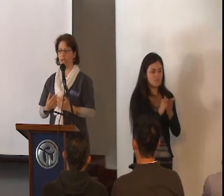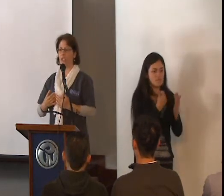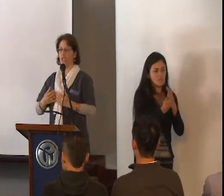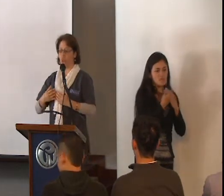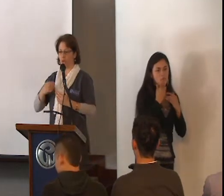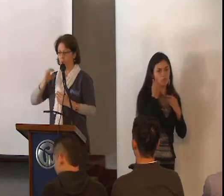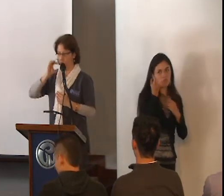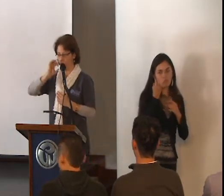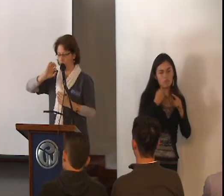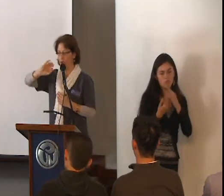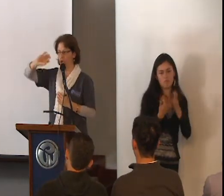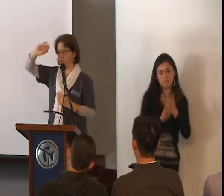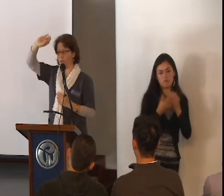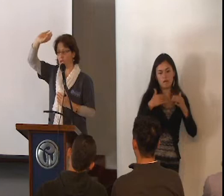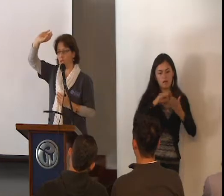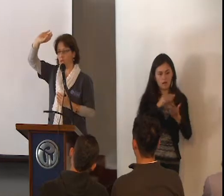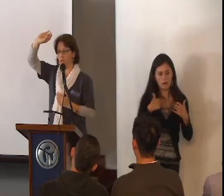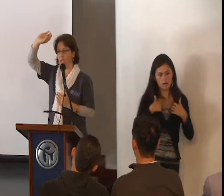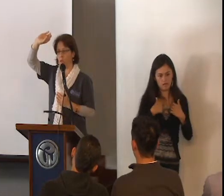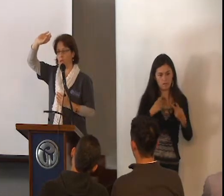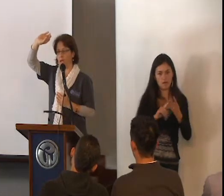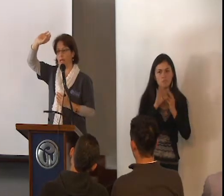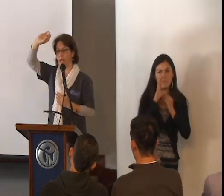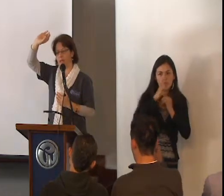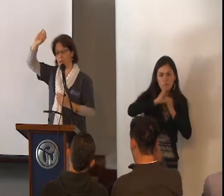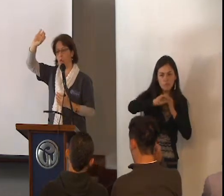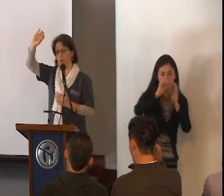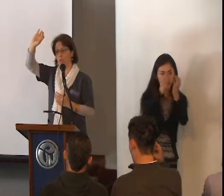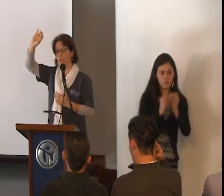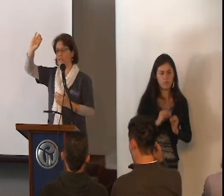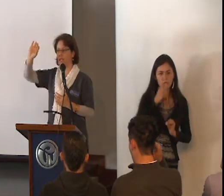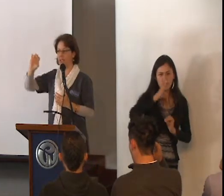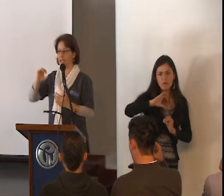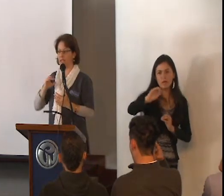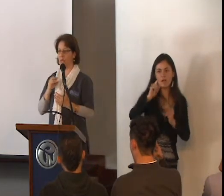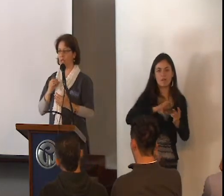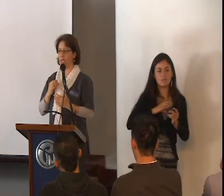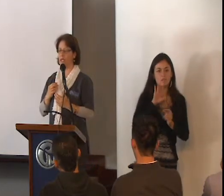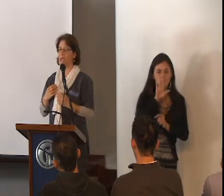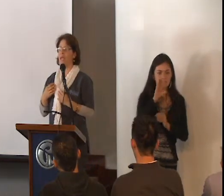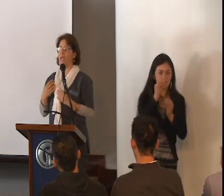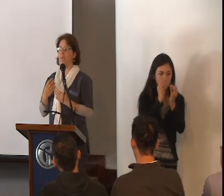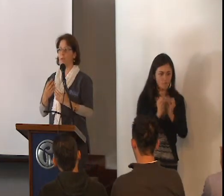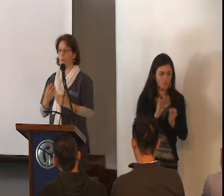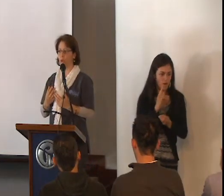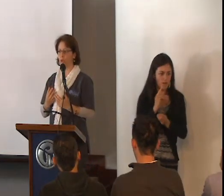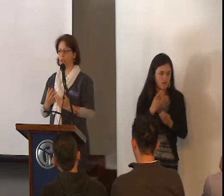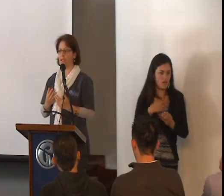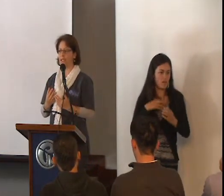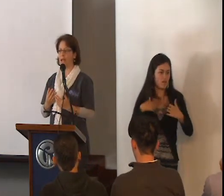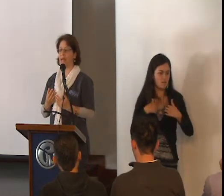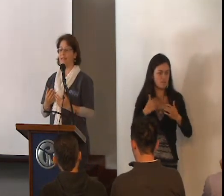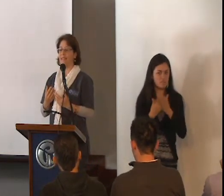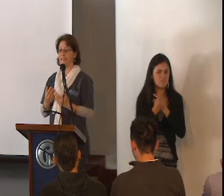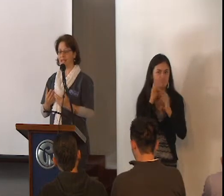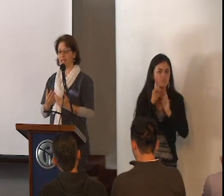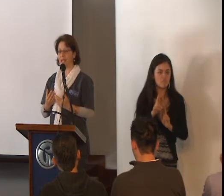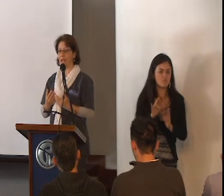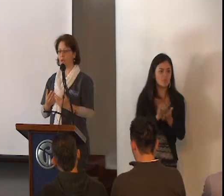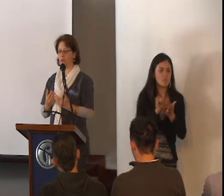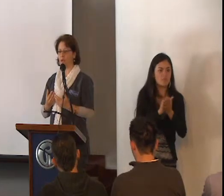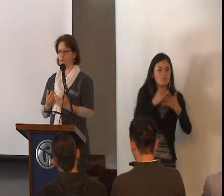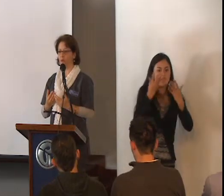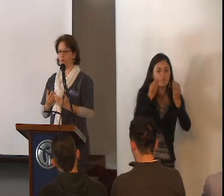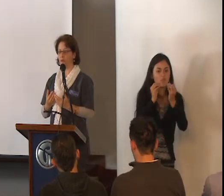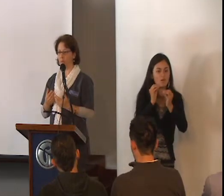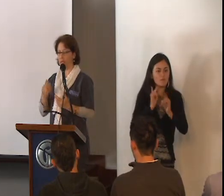que es un animal, yo reconozco que este es un animal con una trompa larga, reconozco unas características visuales y me apoyo de esa